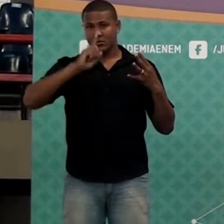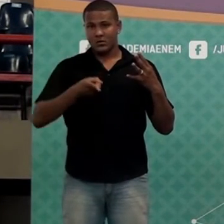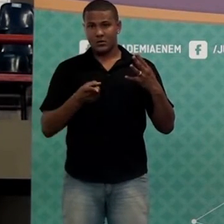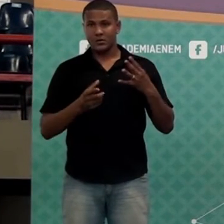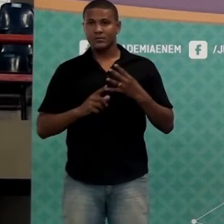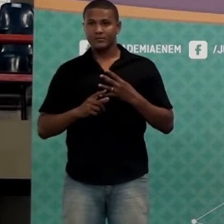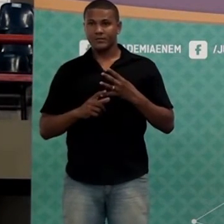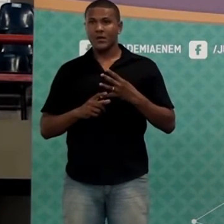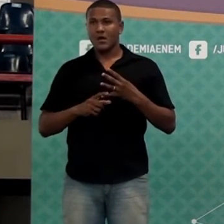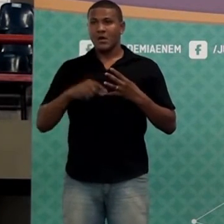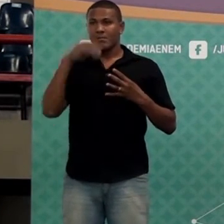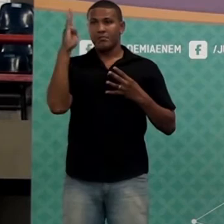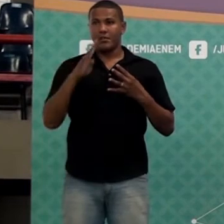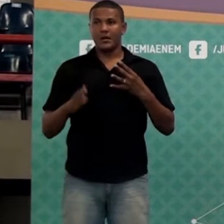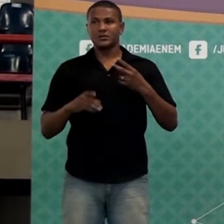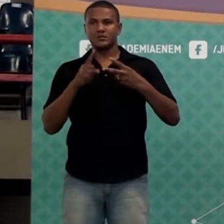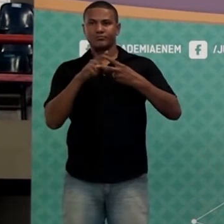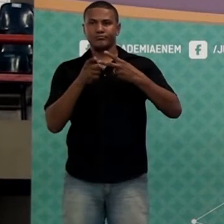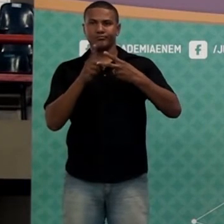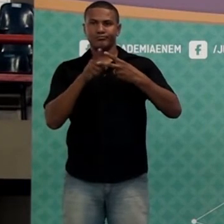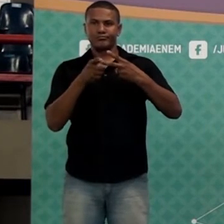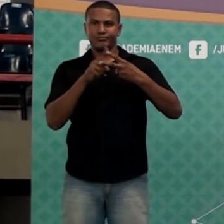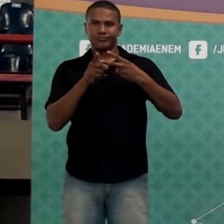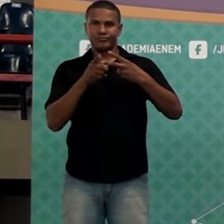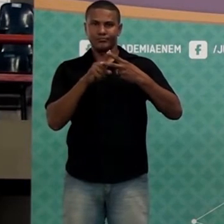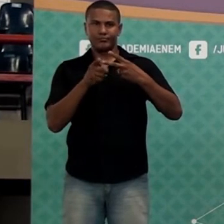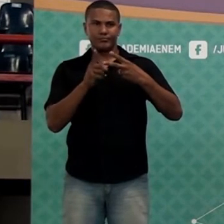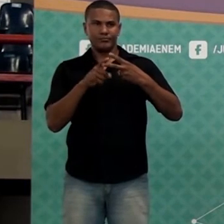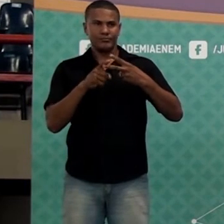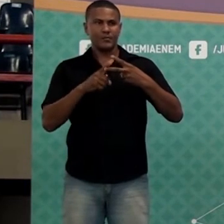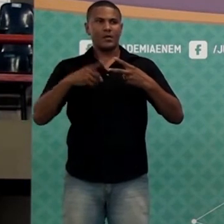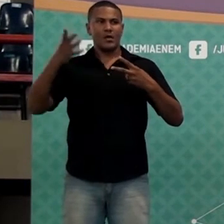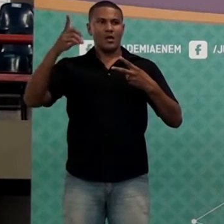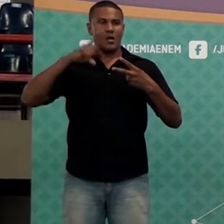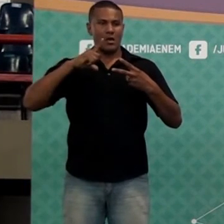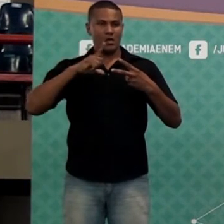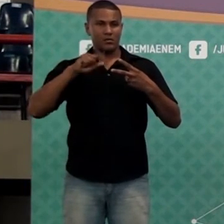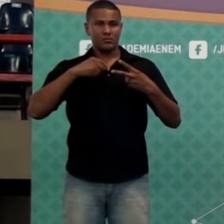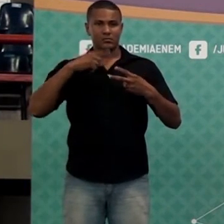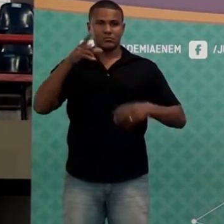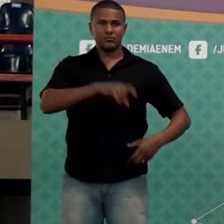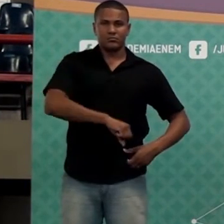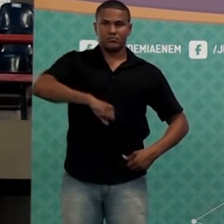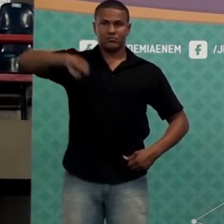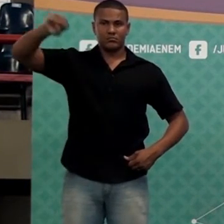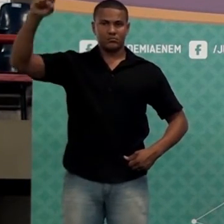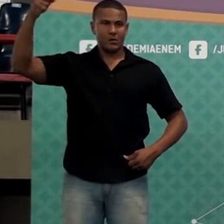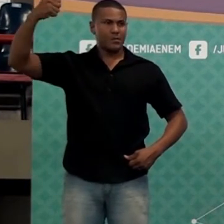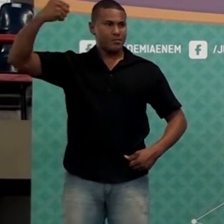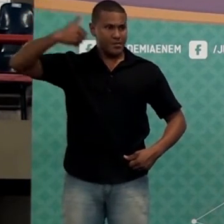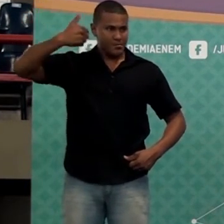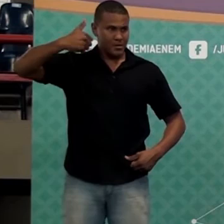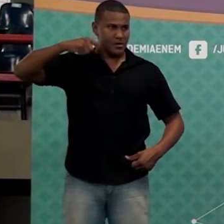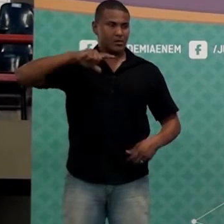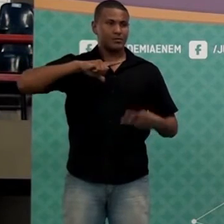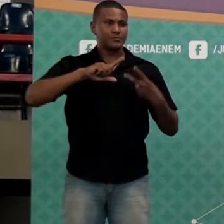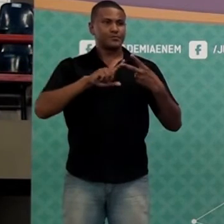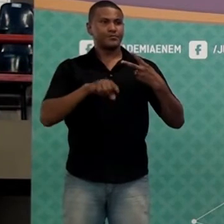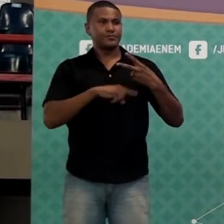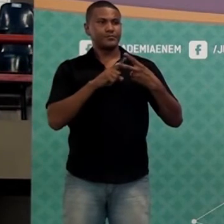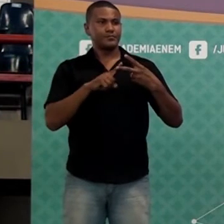monarquias? Duas. O Brasil foi monarquia constitucional com Dom Pedro I. E o Brasil foi monarquia parlamentar com Dom